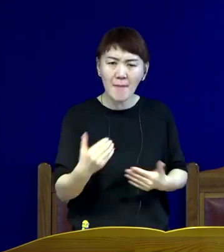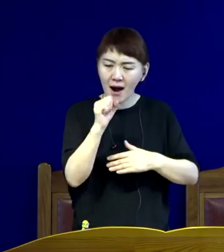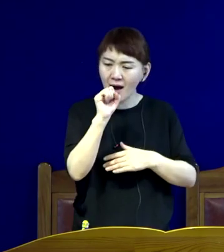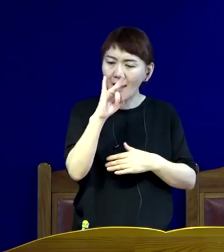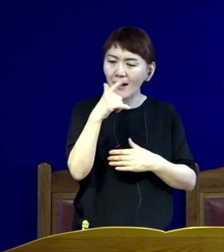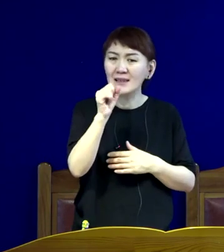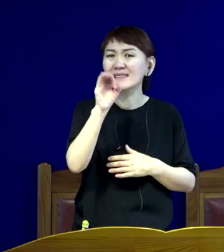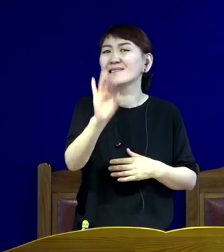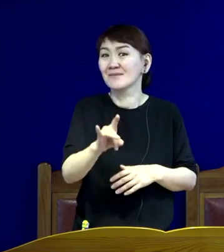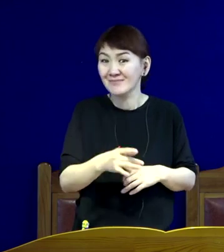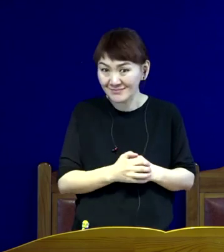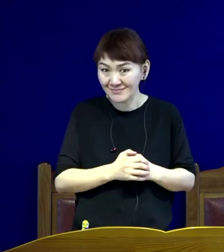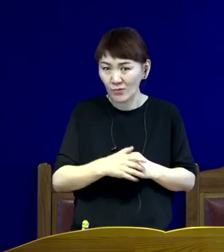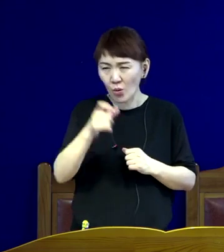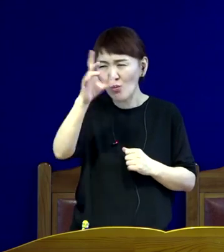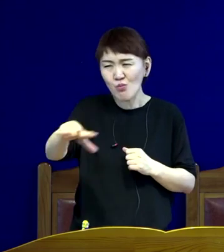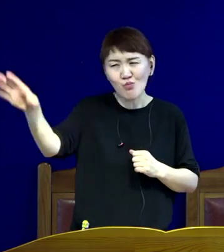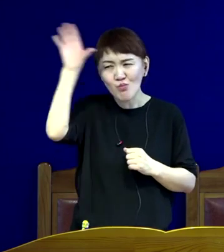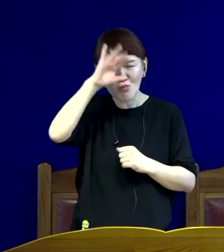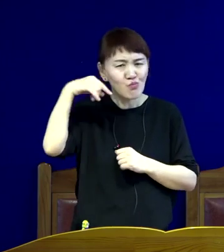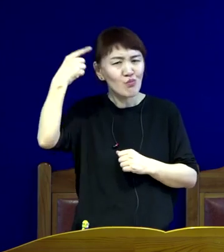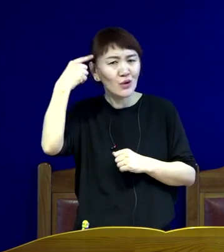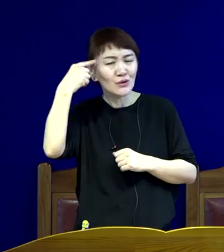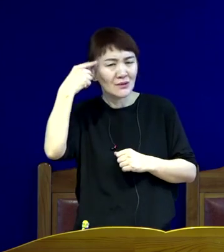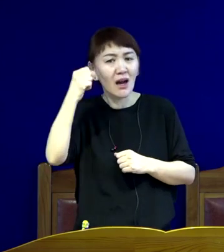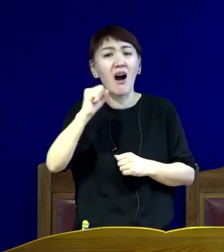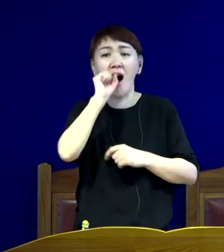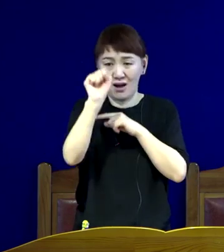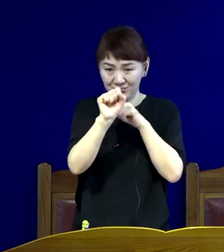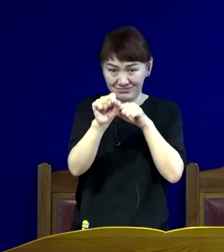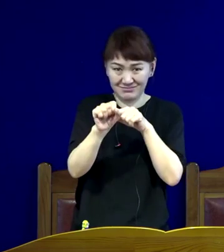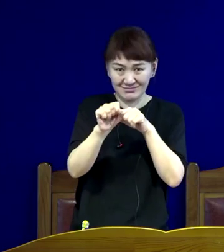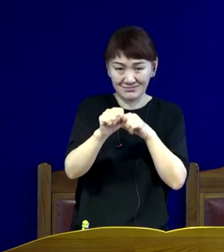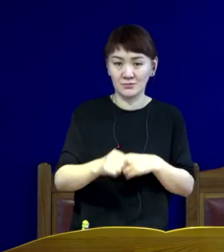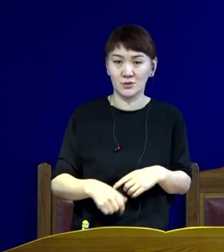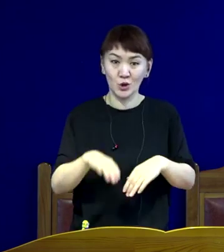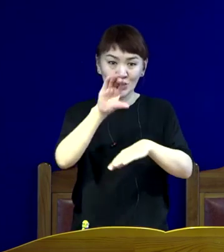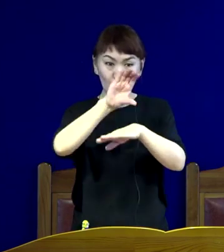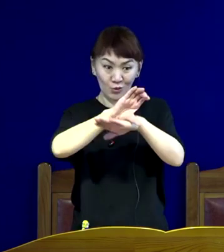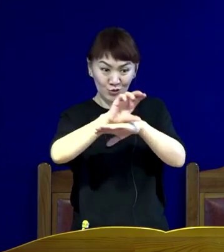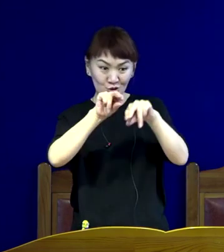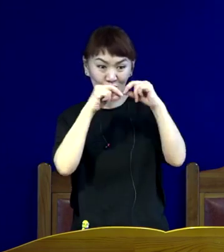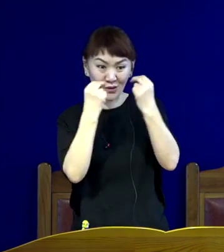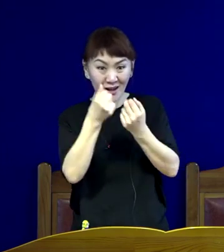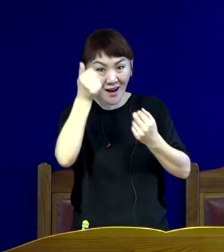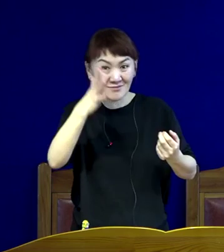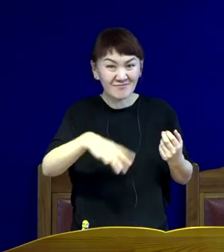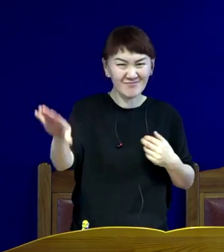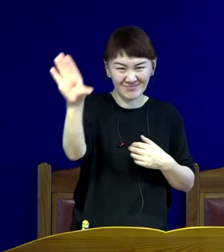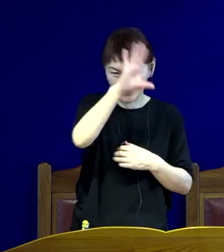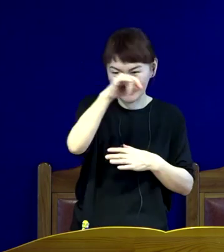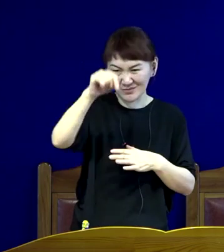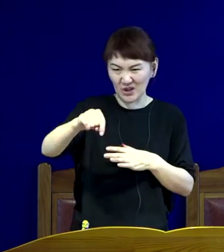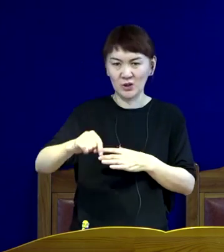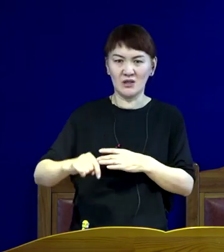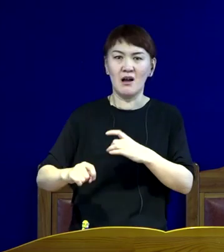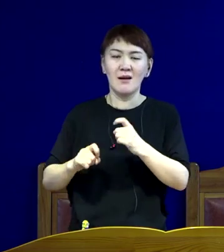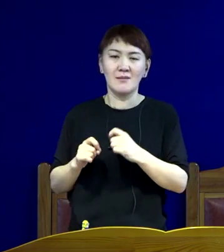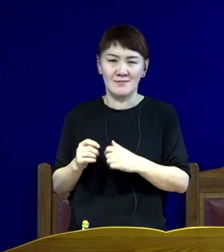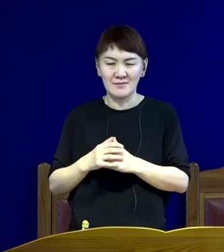Маш олон хүмүүсийн боддог асуулт шүү дээ. Яагаад гэвэл чуулганыхаа ахын дүүс дотор зөрчилдөө